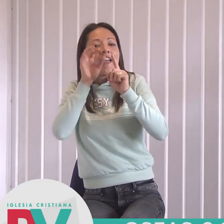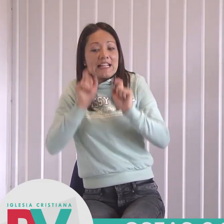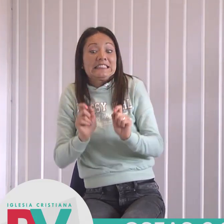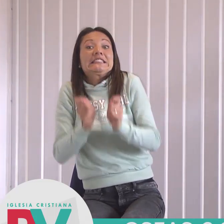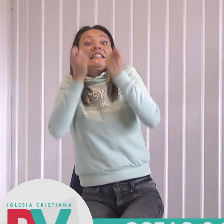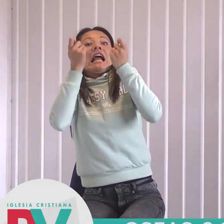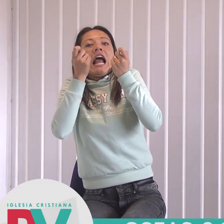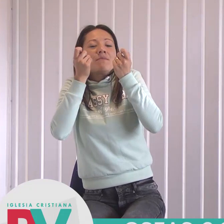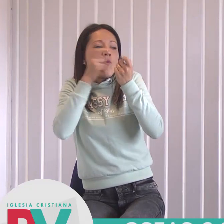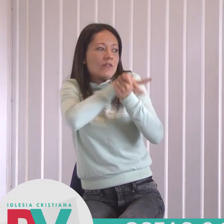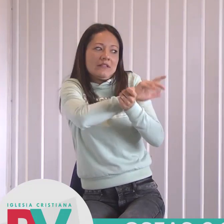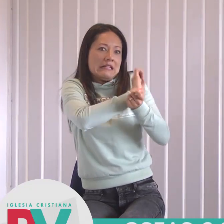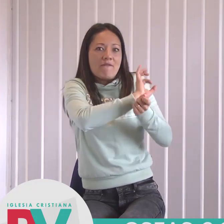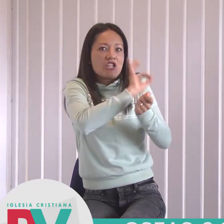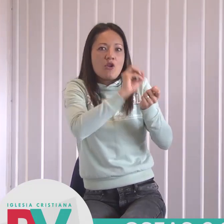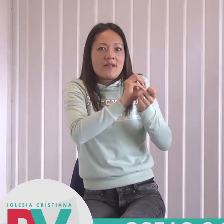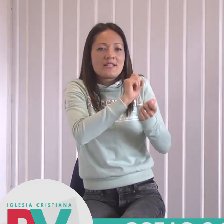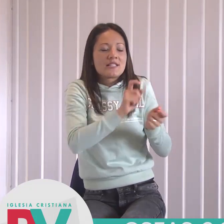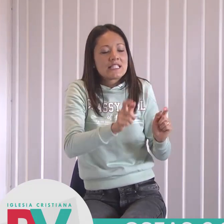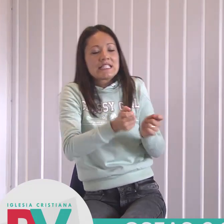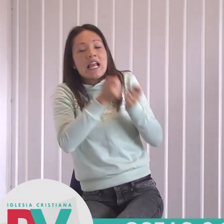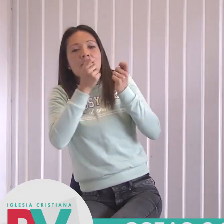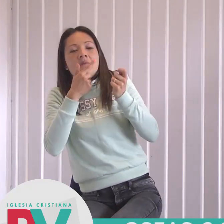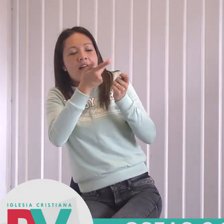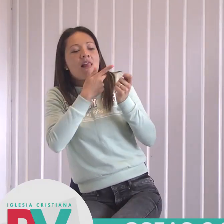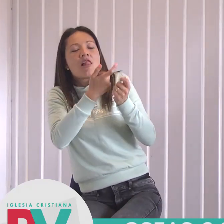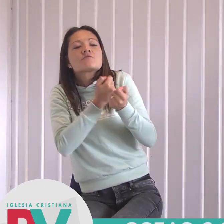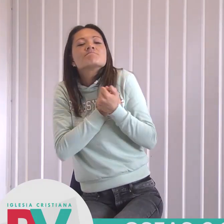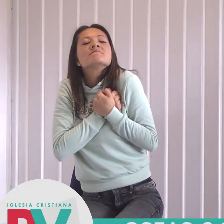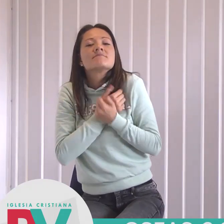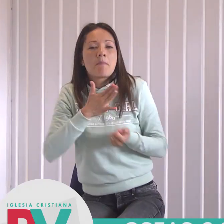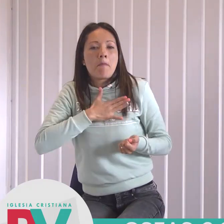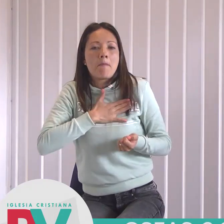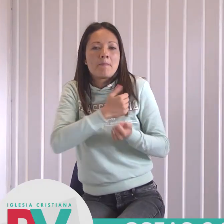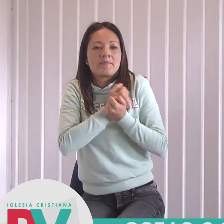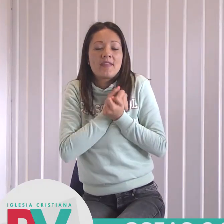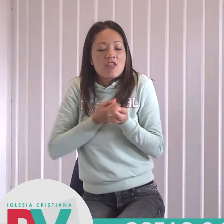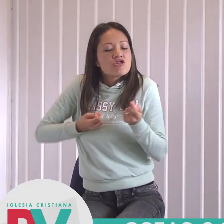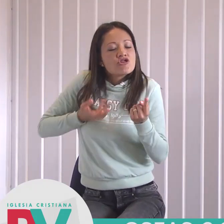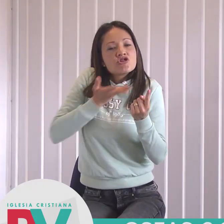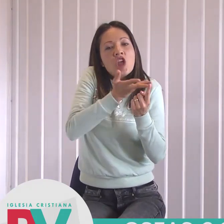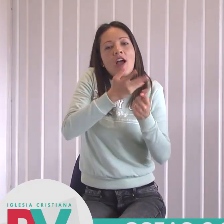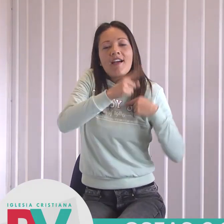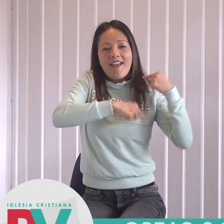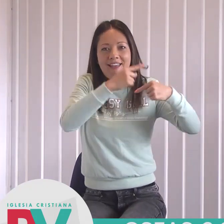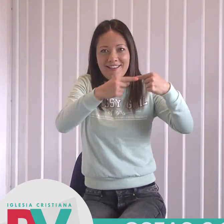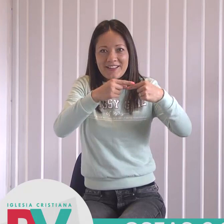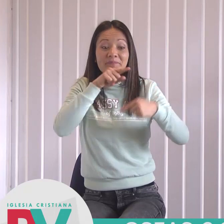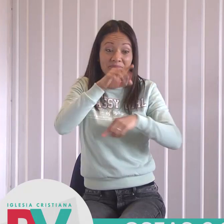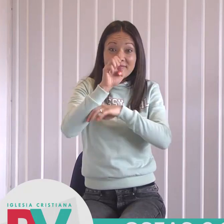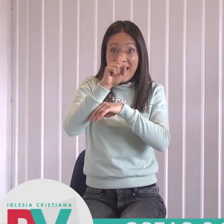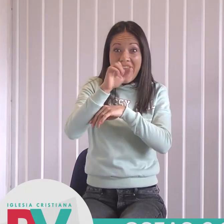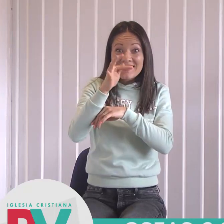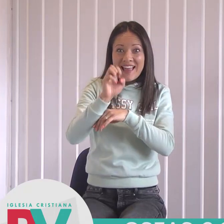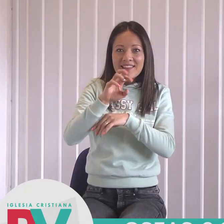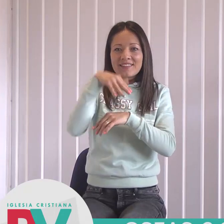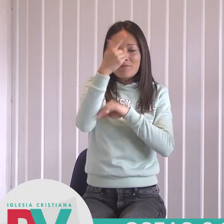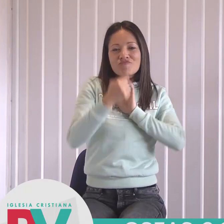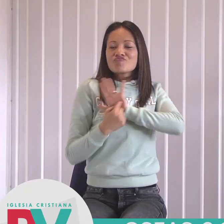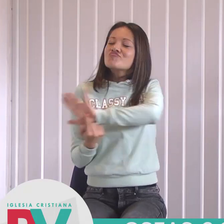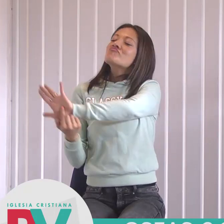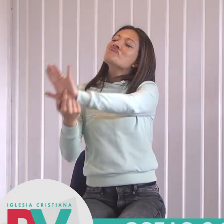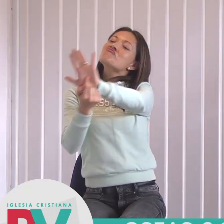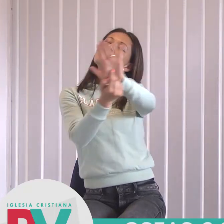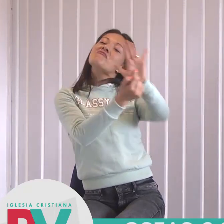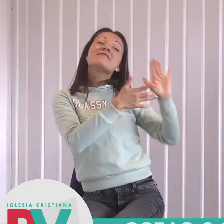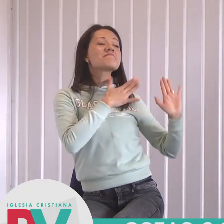quién? Para Él. Y le dio herencia. Y Esther después, él la mostró para la gloria ¿de